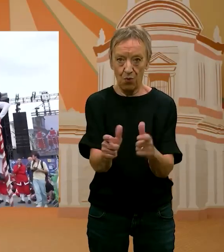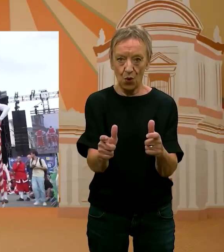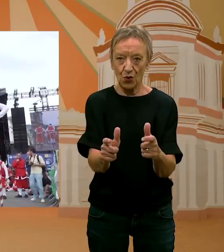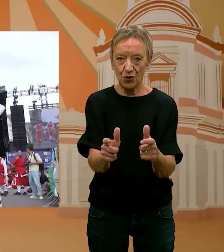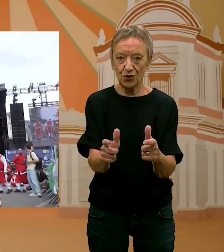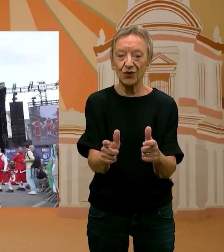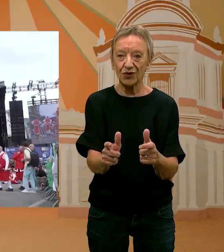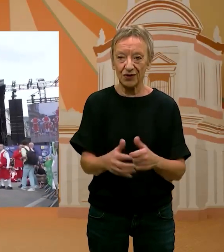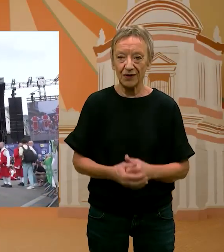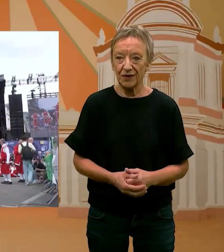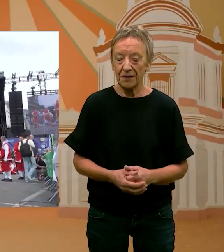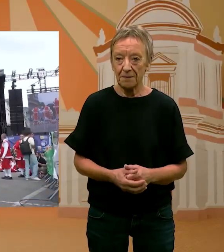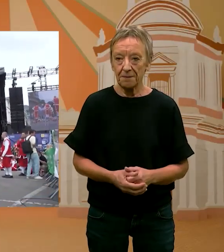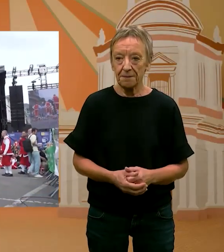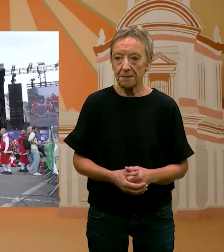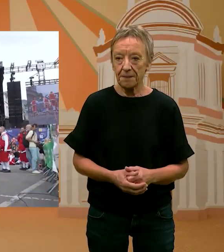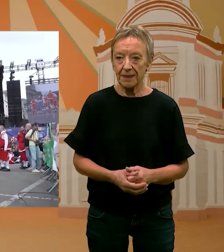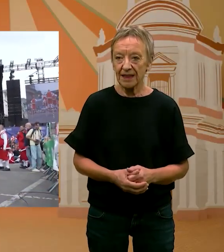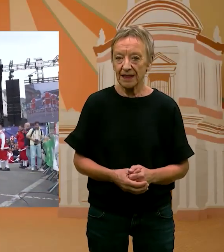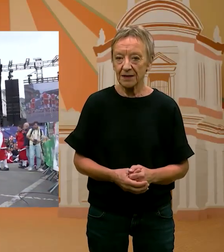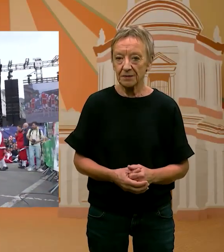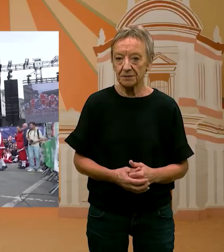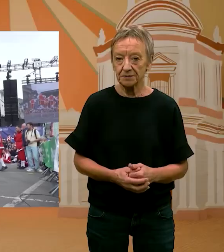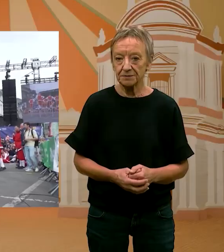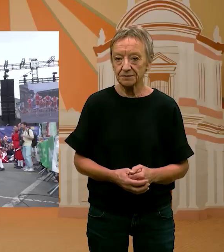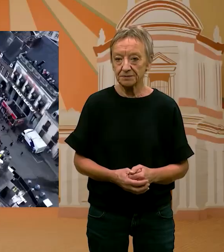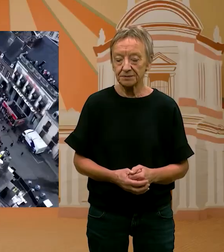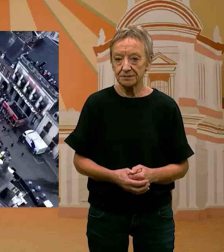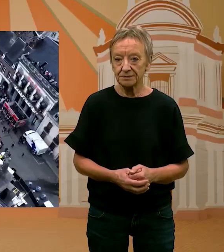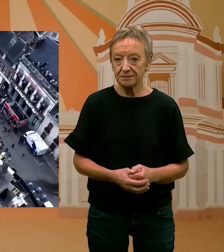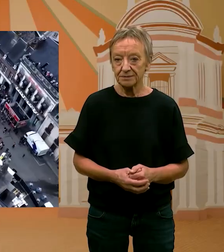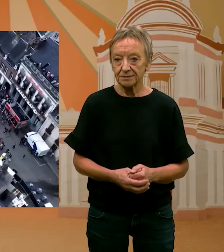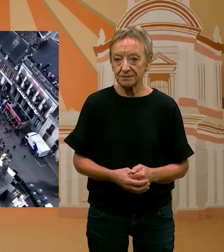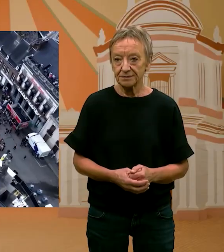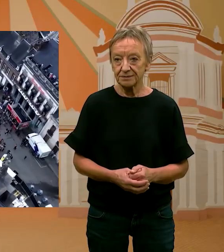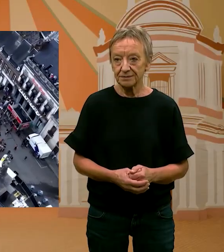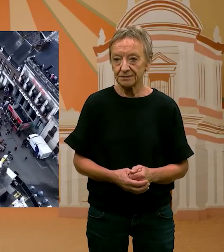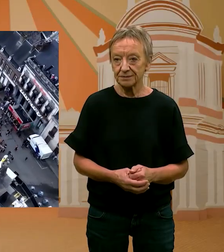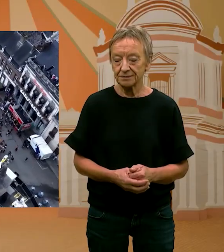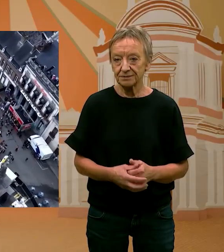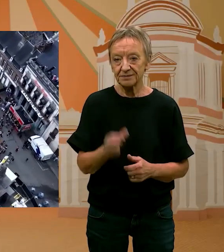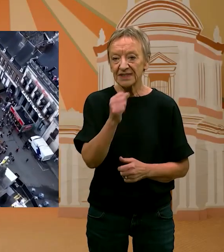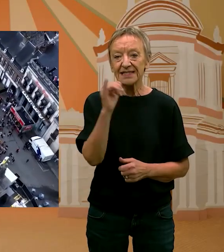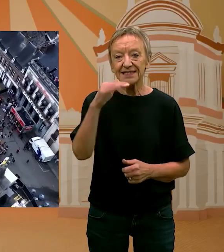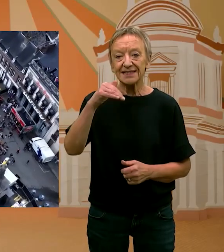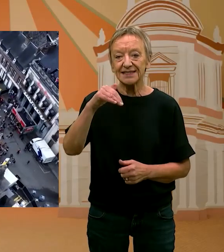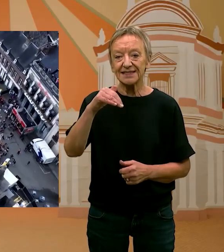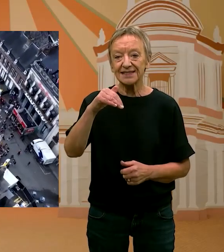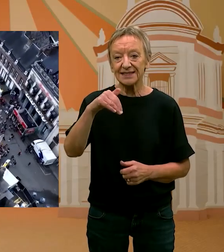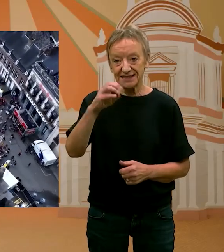Ici, à s'en sortir, Simon. Il va essayer de gagner quelques secondes de répit, mais directement, voilà, Jérémy est sur lui. Pascal va essayer, Max va